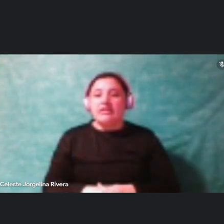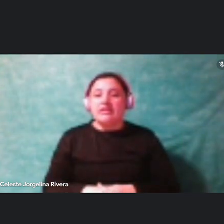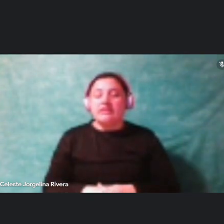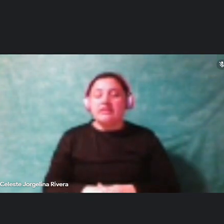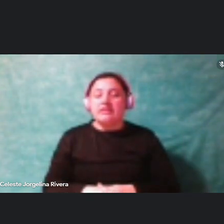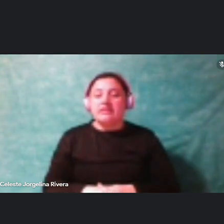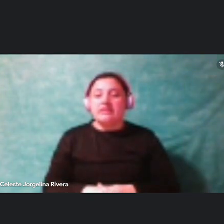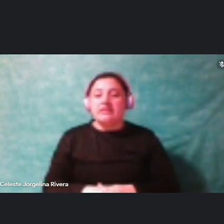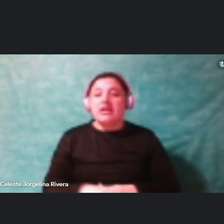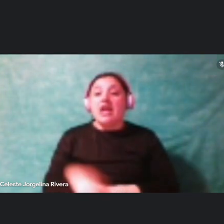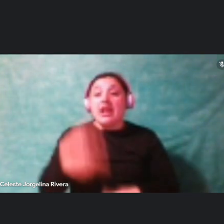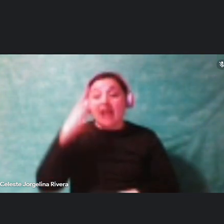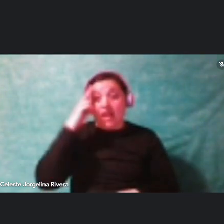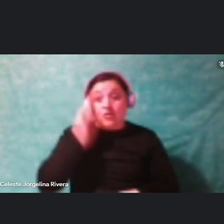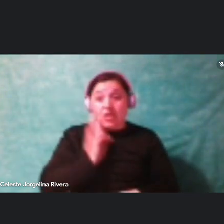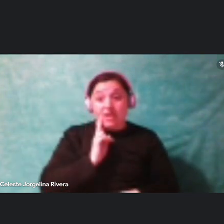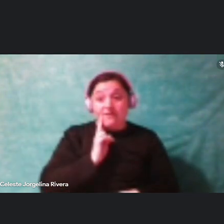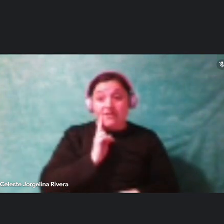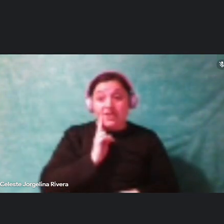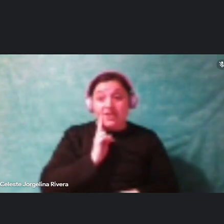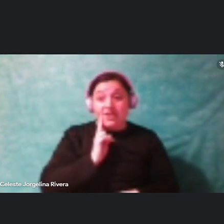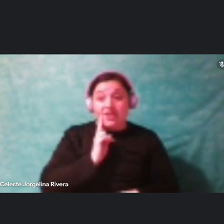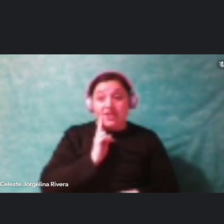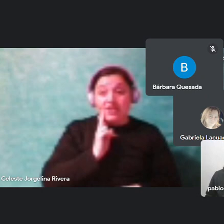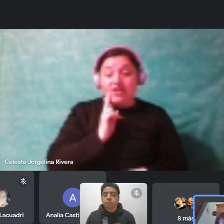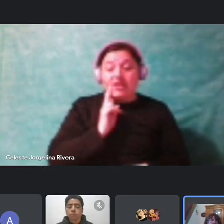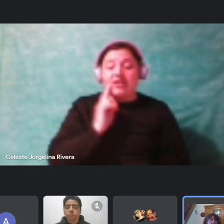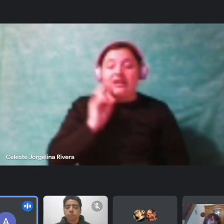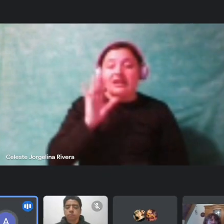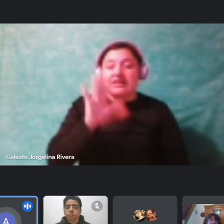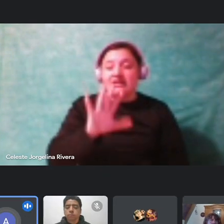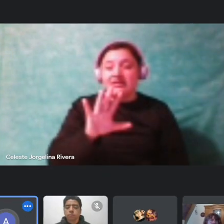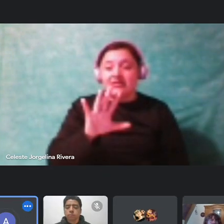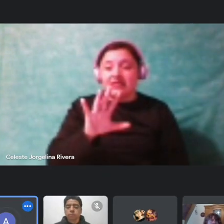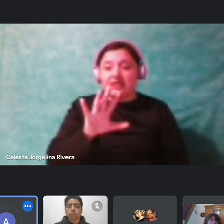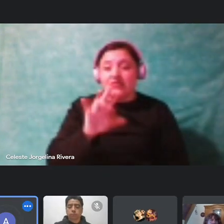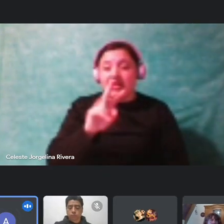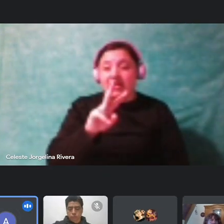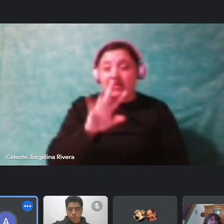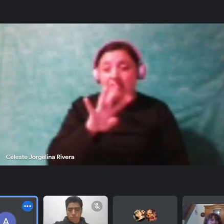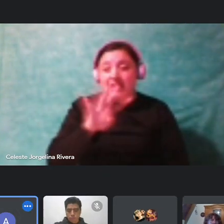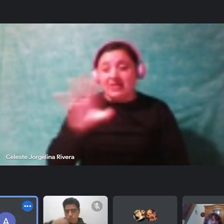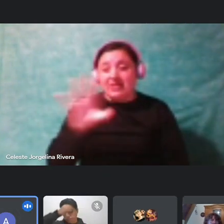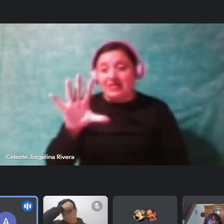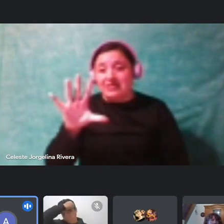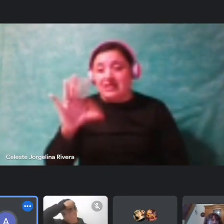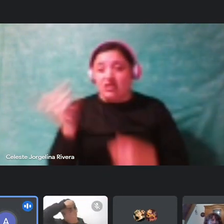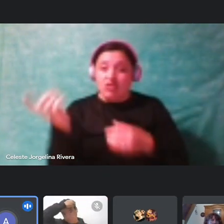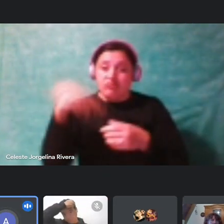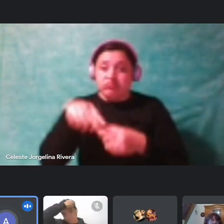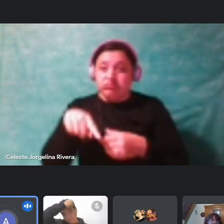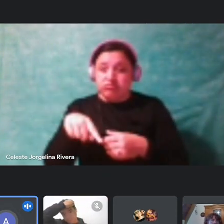Uh-huh. Si terminan antes, avísenme por chat. Bien.